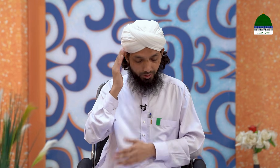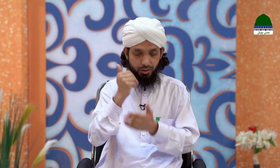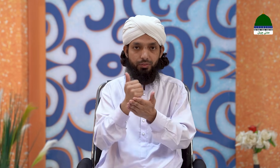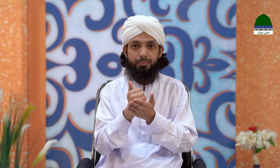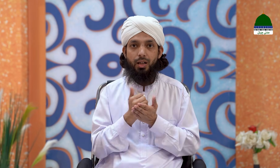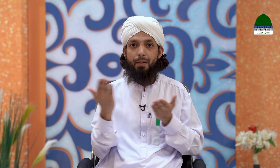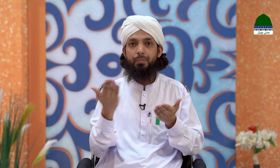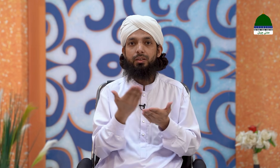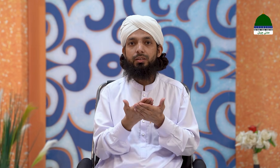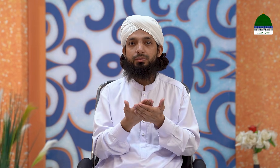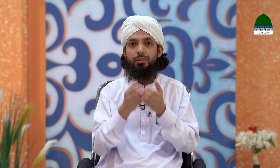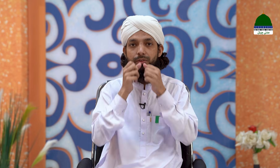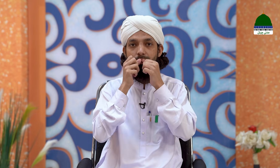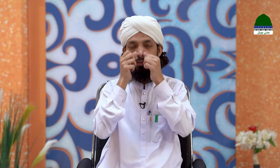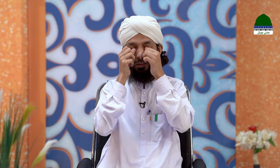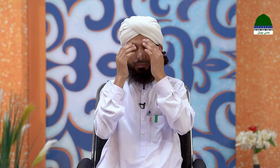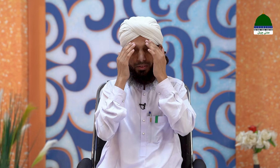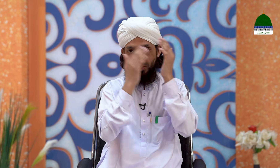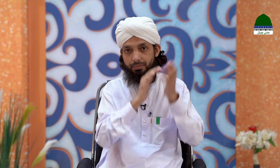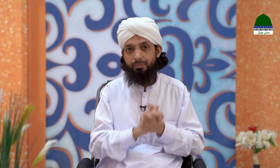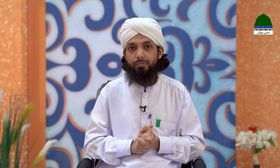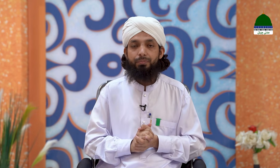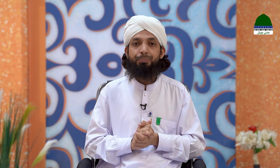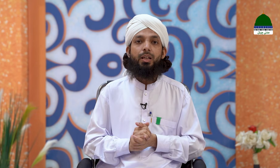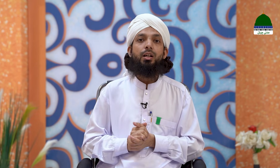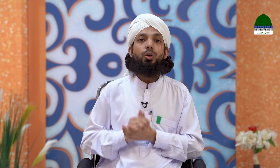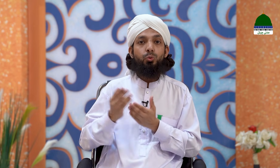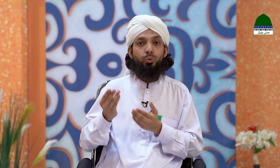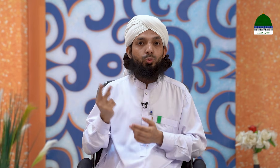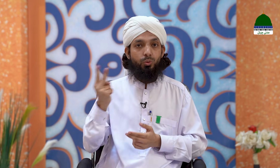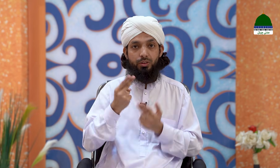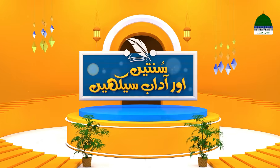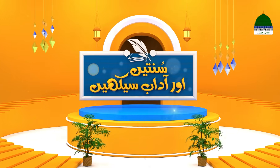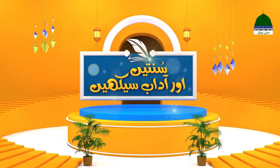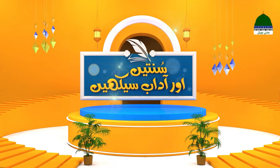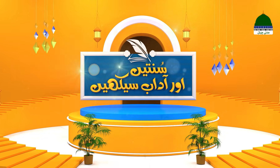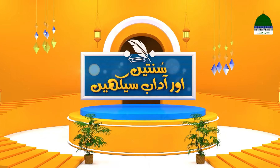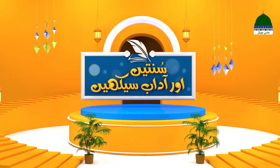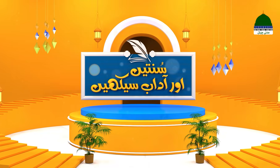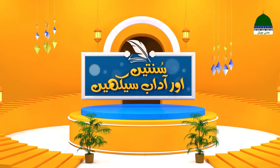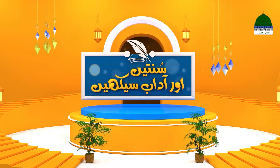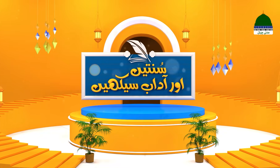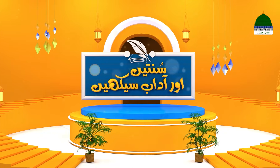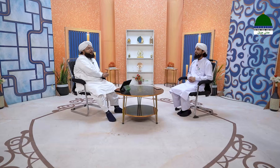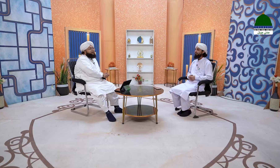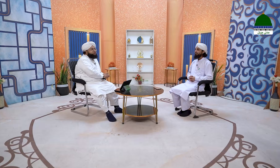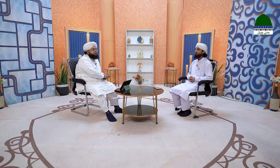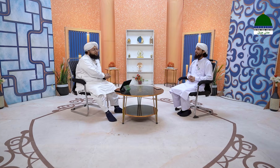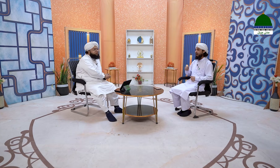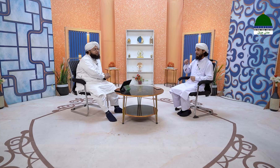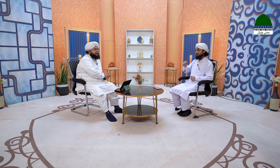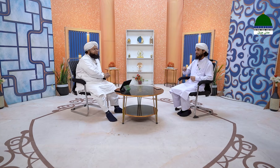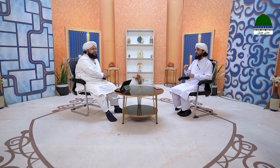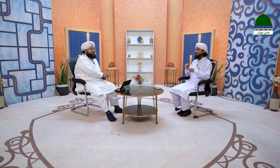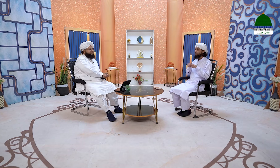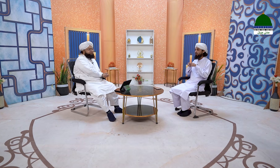بجاہ نبی الامین صلی اللہ علیہ وسلم۔ آئیے بڑھتے ہیں اپنے اگلے سیگمنٹ کی طرف جس کا نام ہے سنتیں اور آداب سیکھیں۔ آج سنتیں